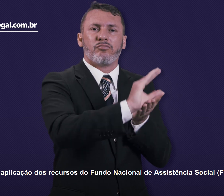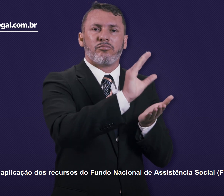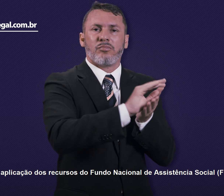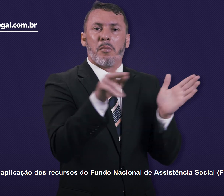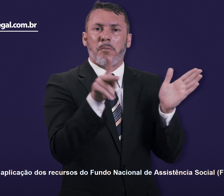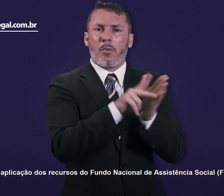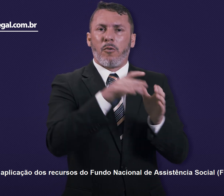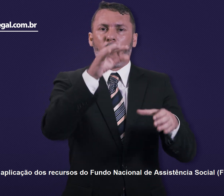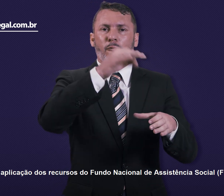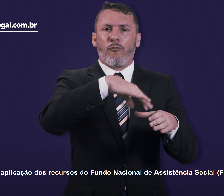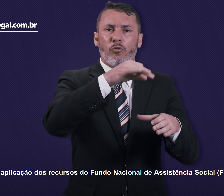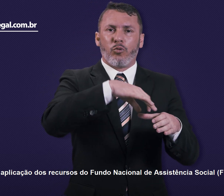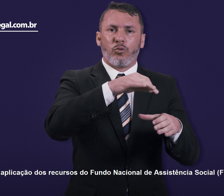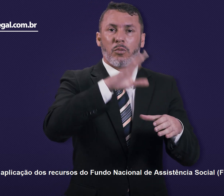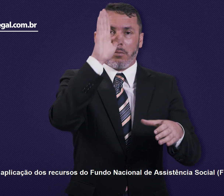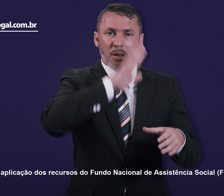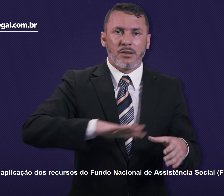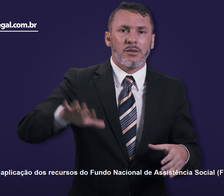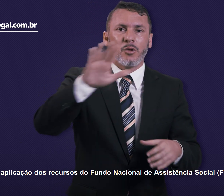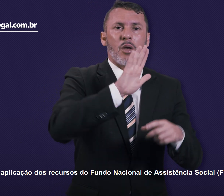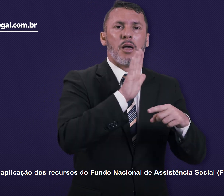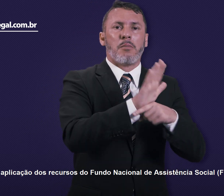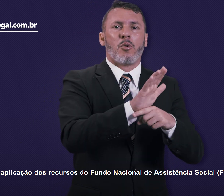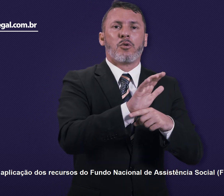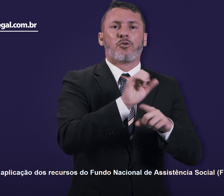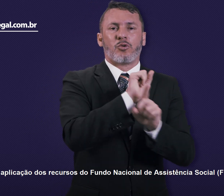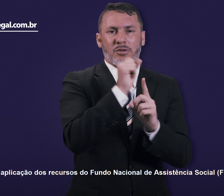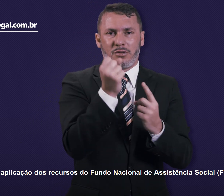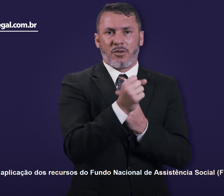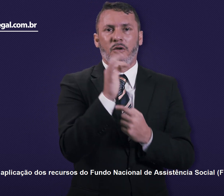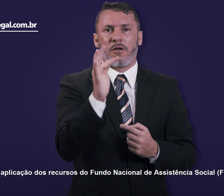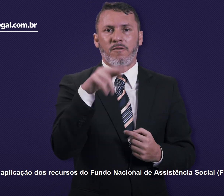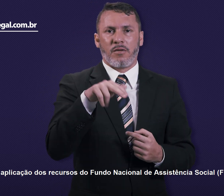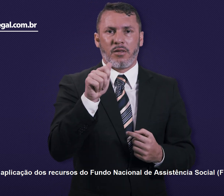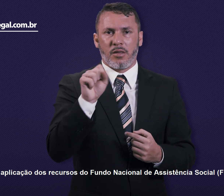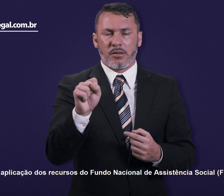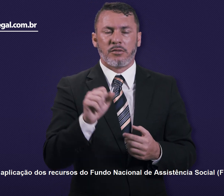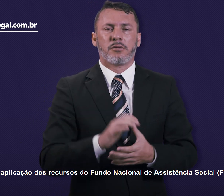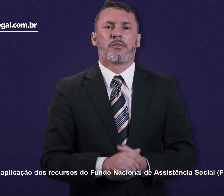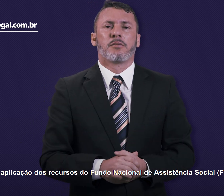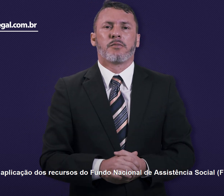aplicação dos recursos do Fundo Nacional de Assistência Social, FNAS.